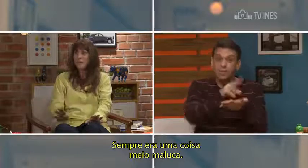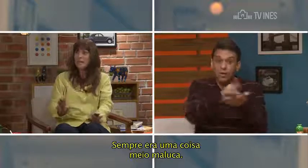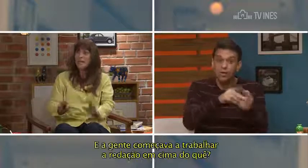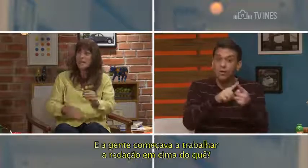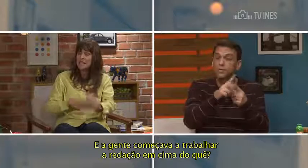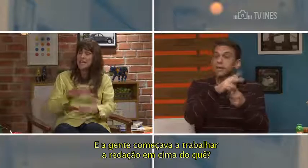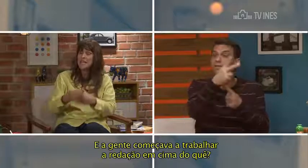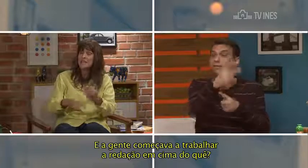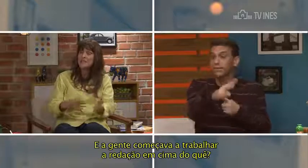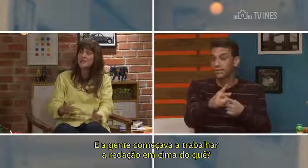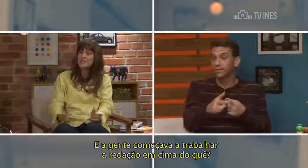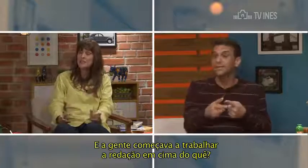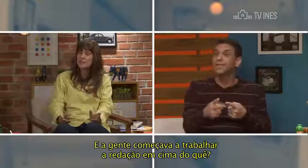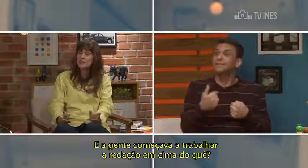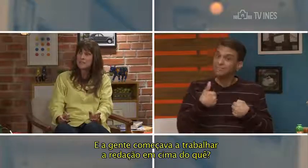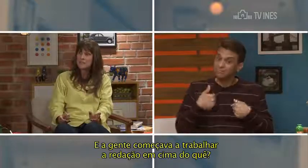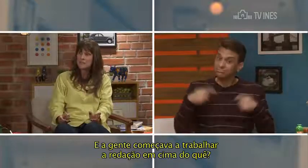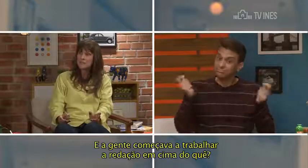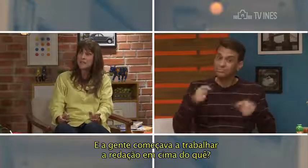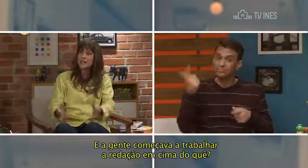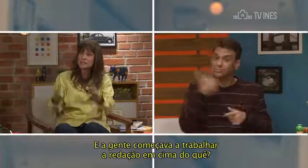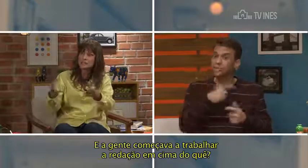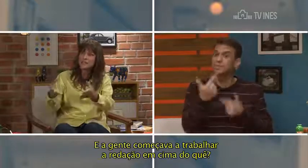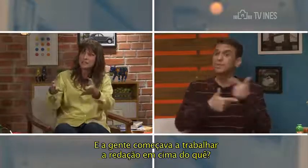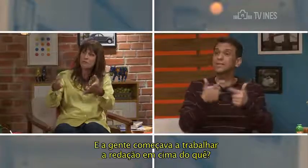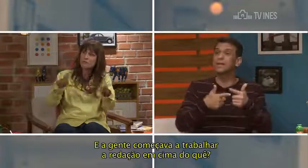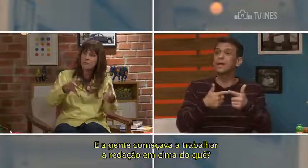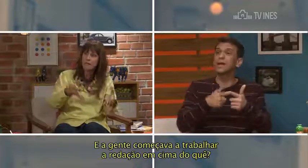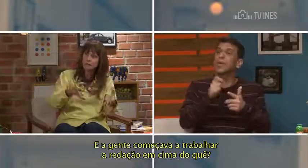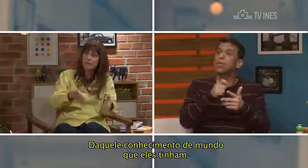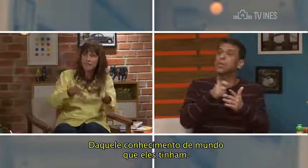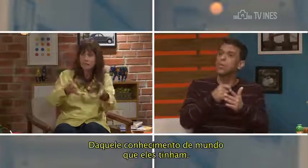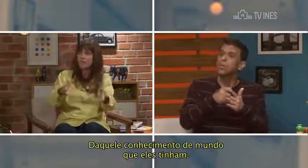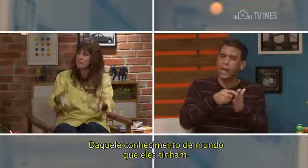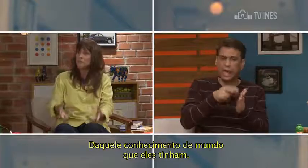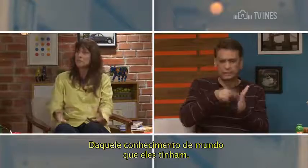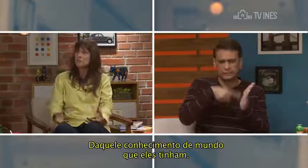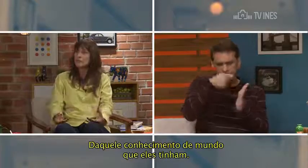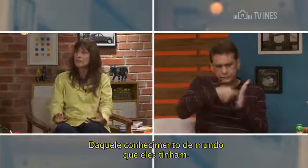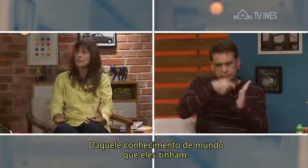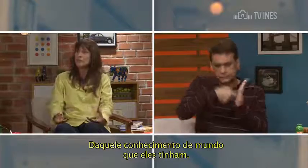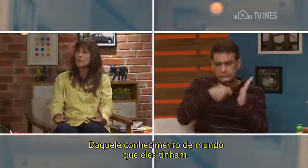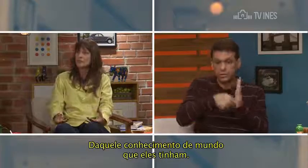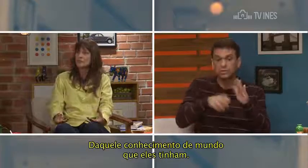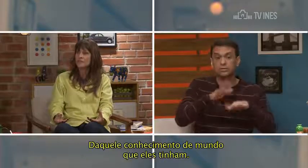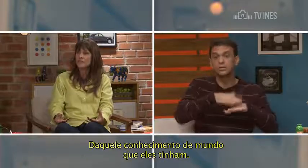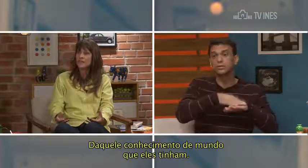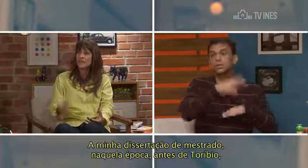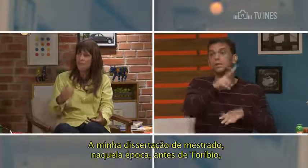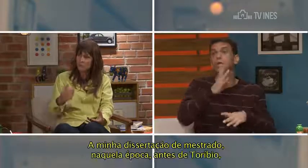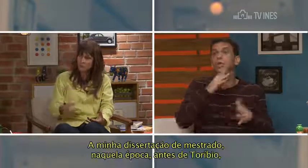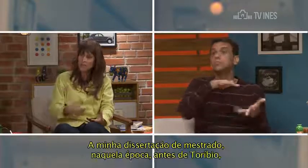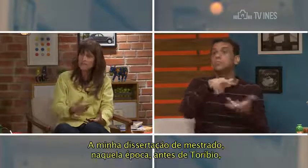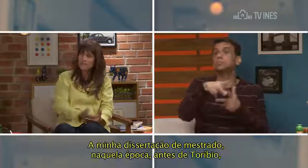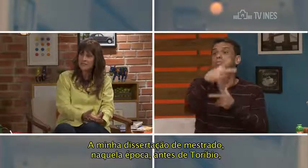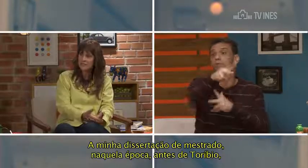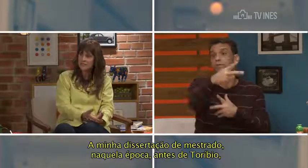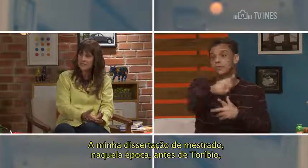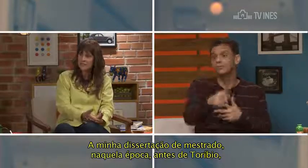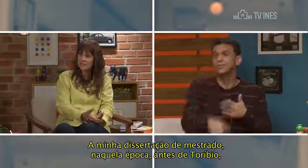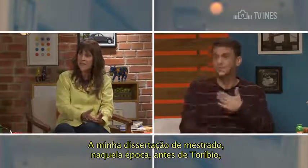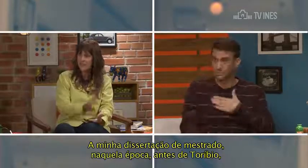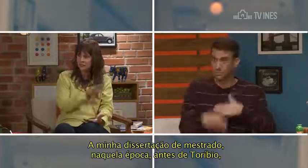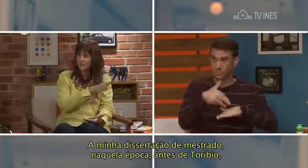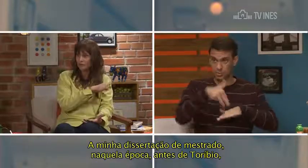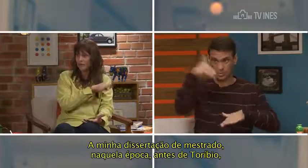meio maluca. E aí a gente começava a trabalhar a redação em cima do quê? Daquele conhecimento de mundo que eles tinham. Então, minha